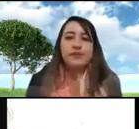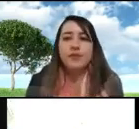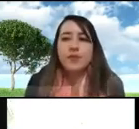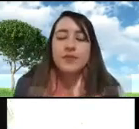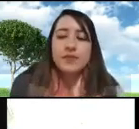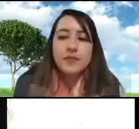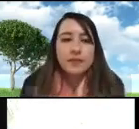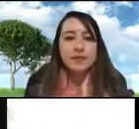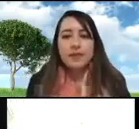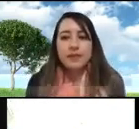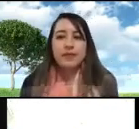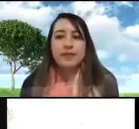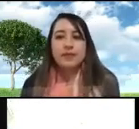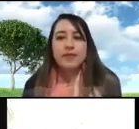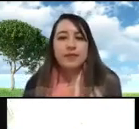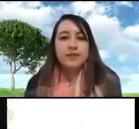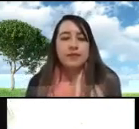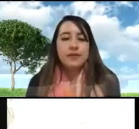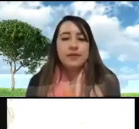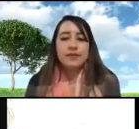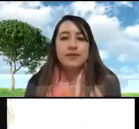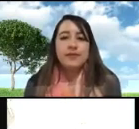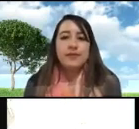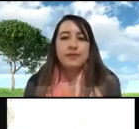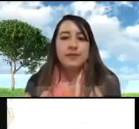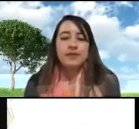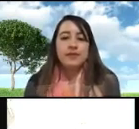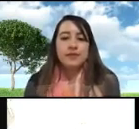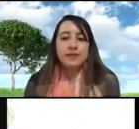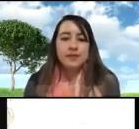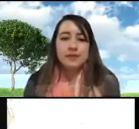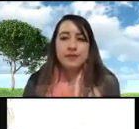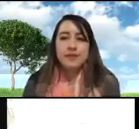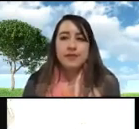La respuesta correcta es arrecifes de coral.